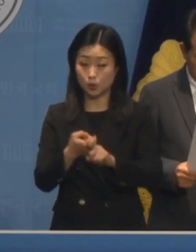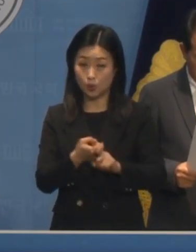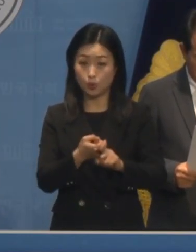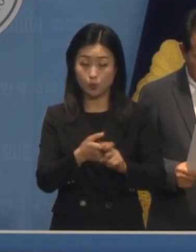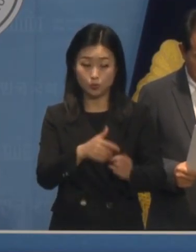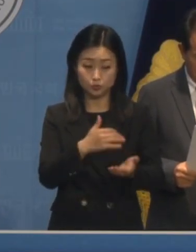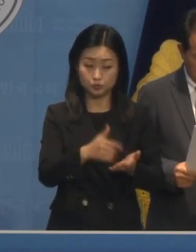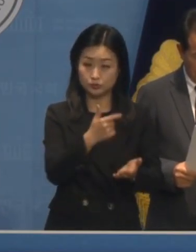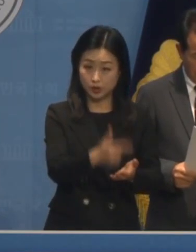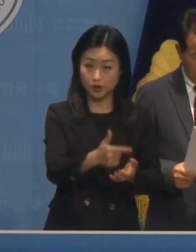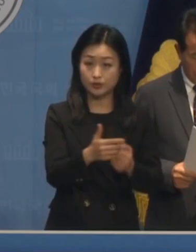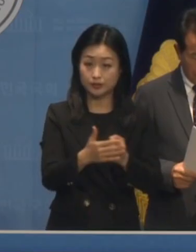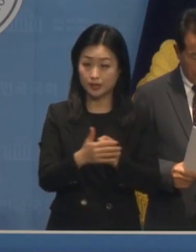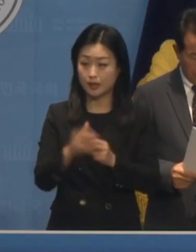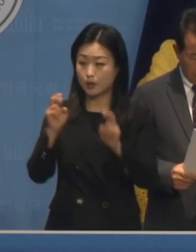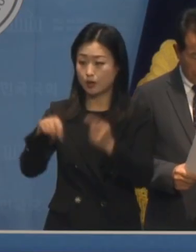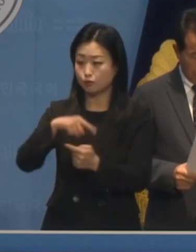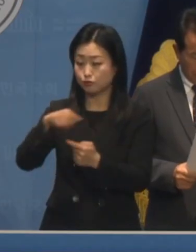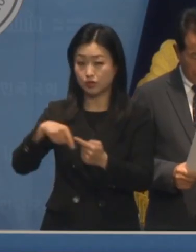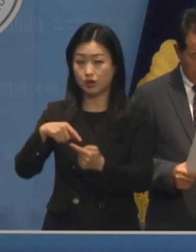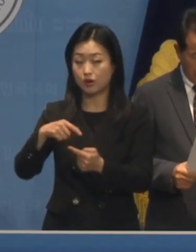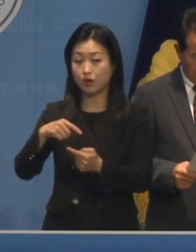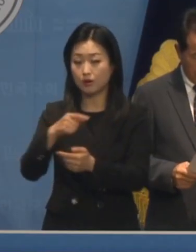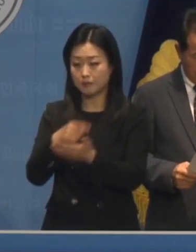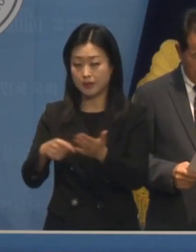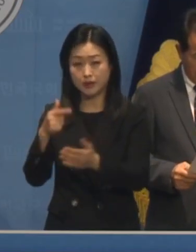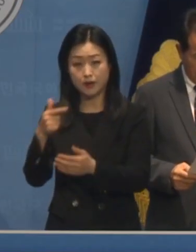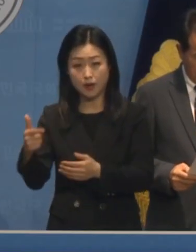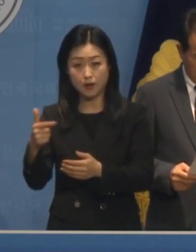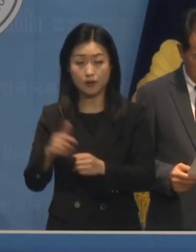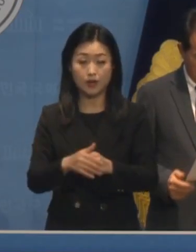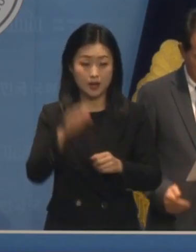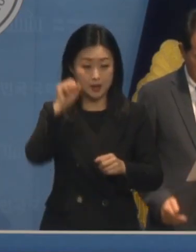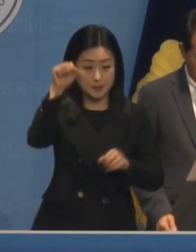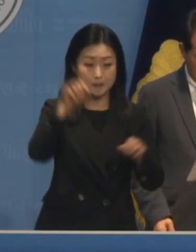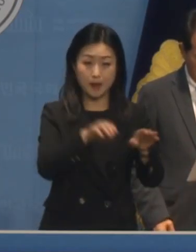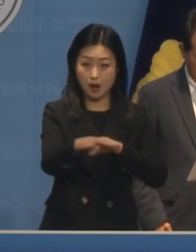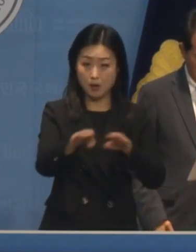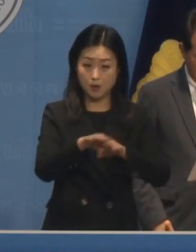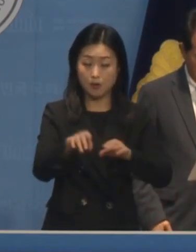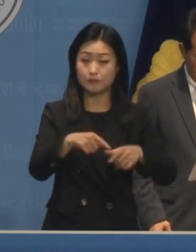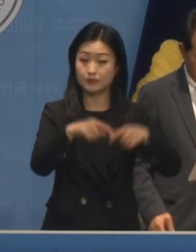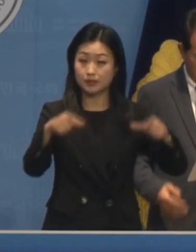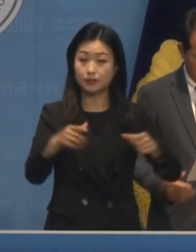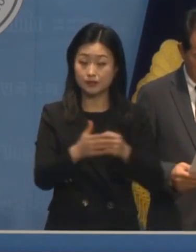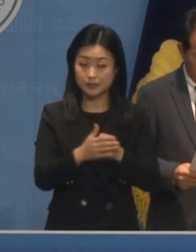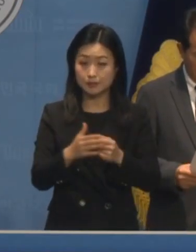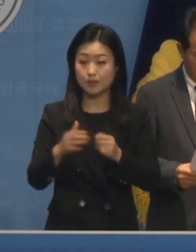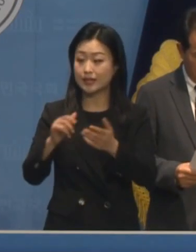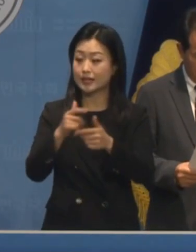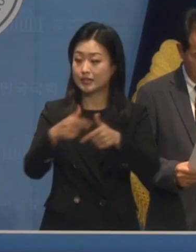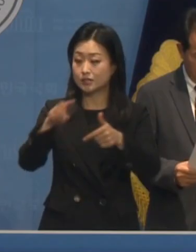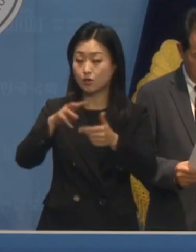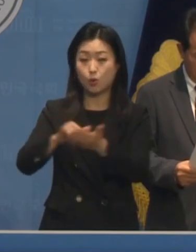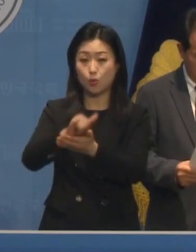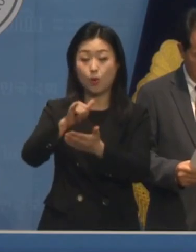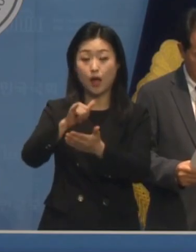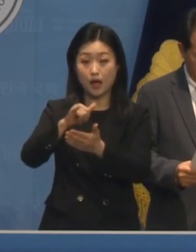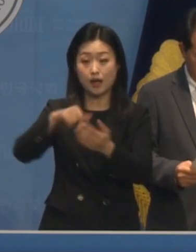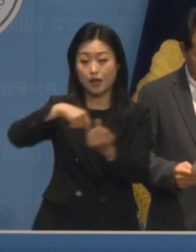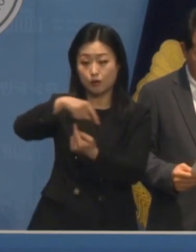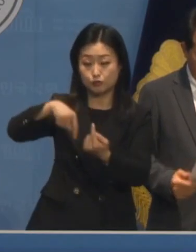정향사 리스크가 증가하였고 자회사 전환 이후 파워 회수가 증가하여 공항운영 안전성이 저하되었다고